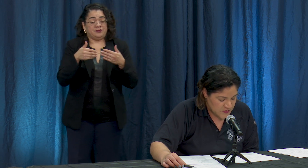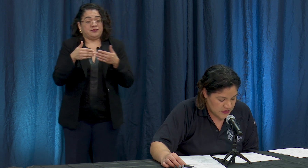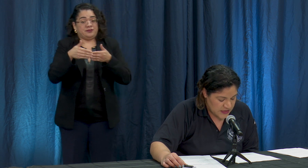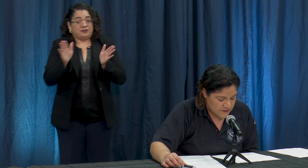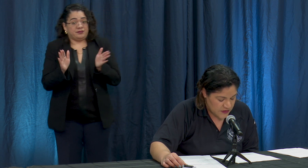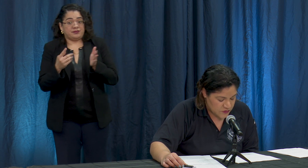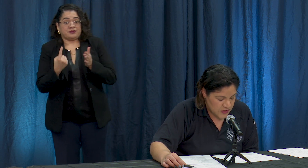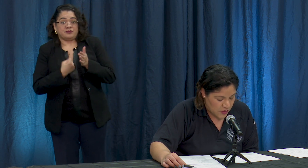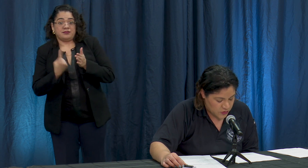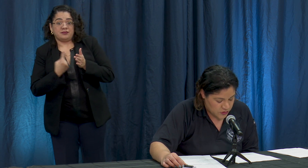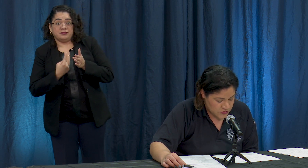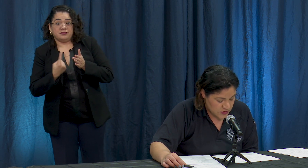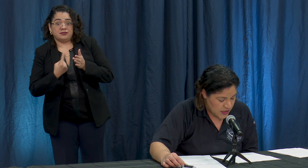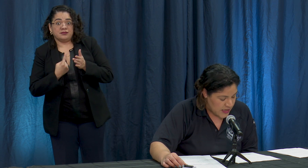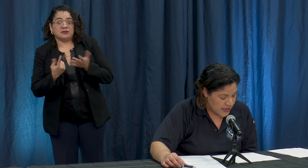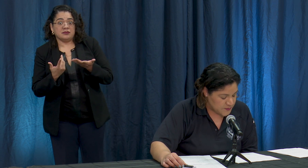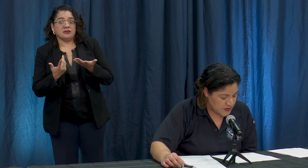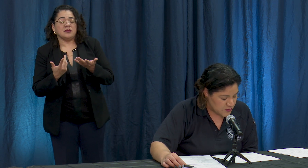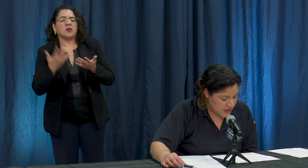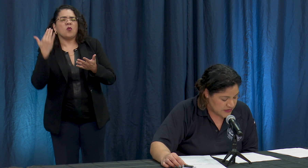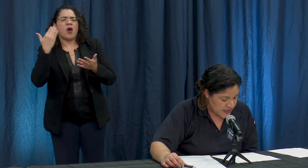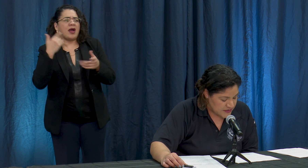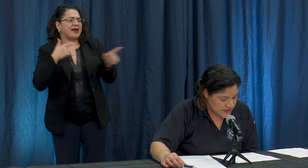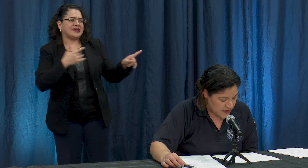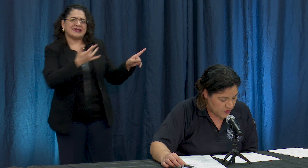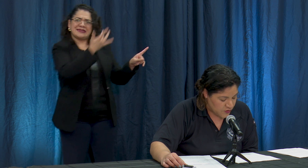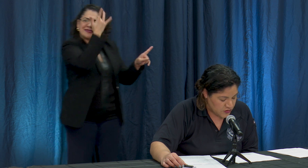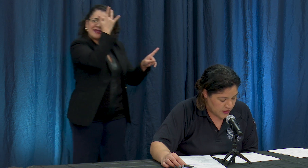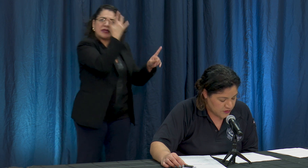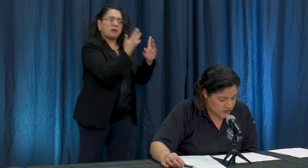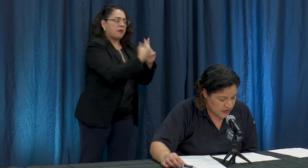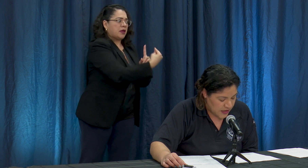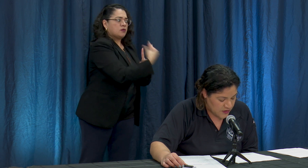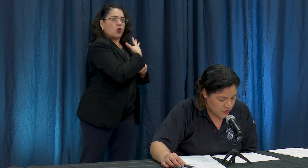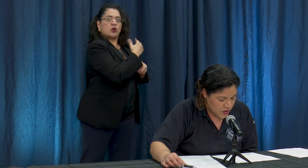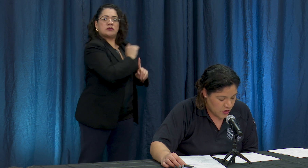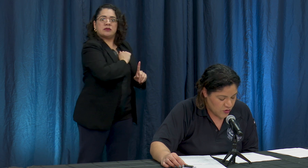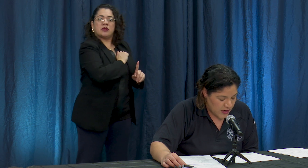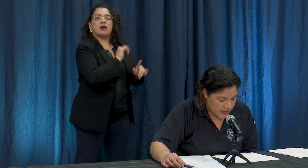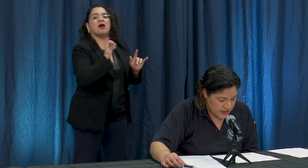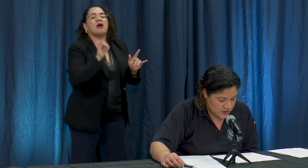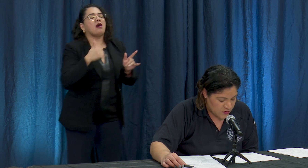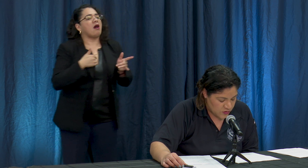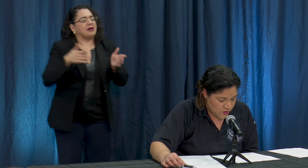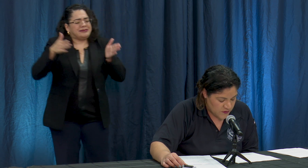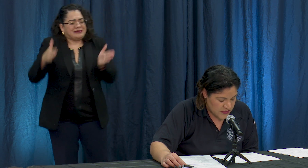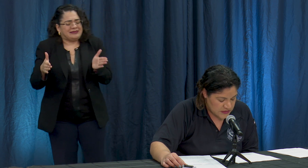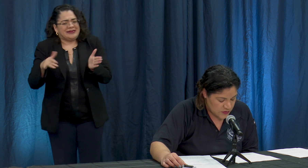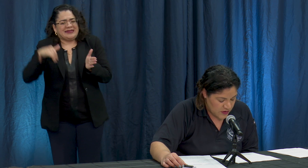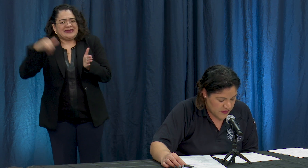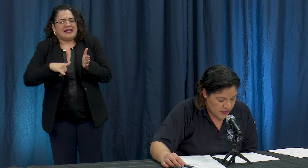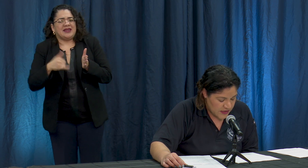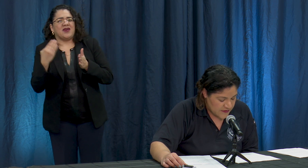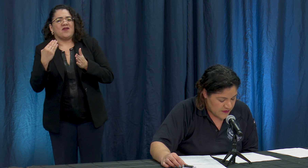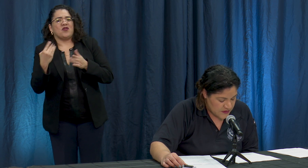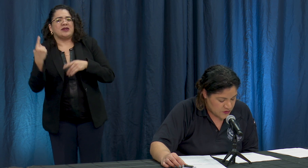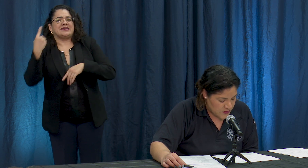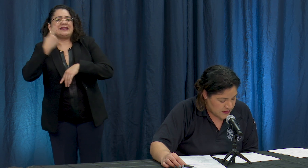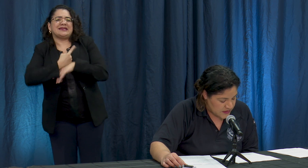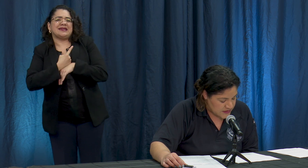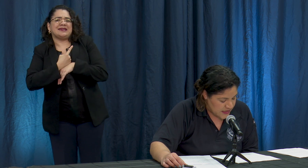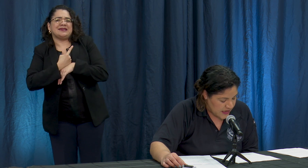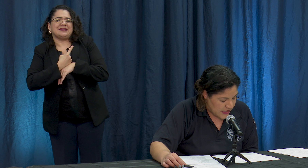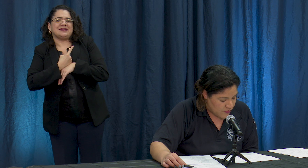puedan transmitir el virus a otros. Las personas que han estado en contacto cercano con alguien con COVID-19